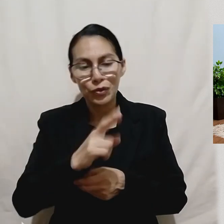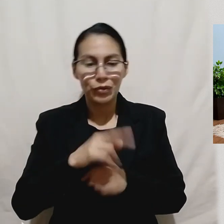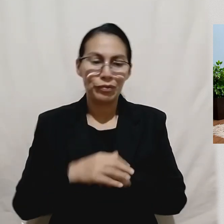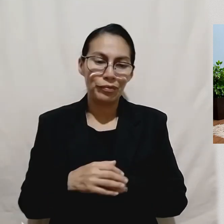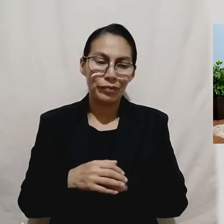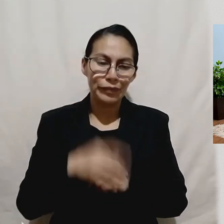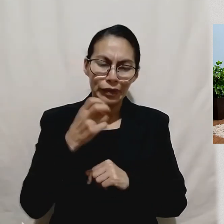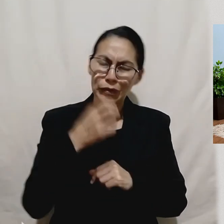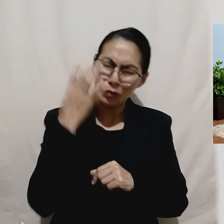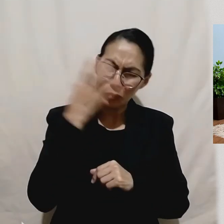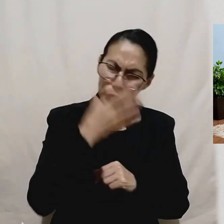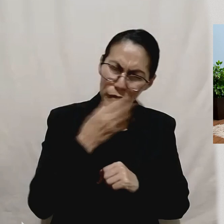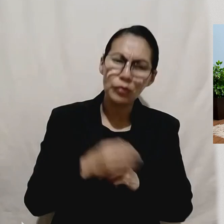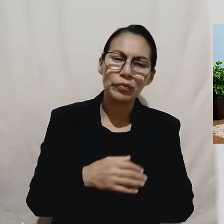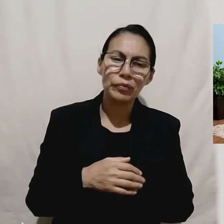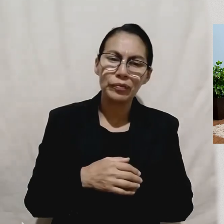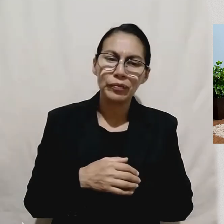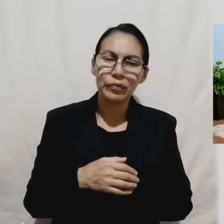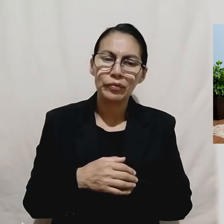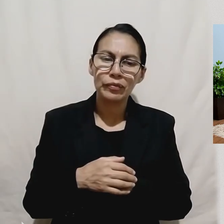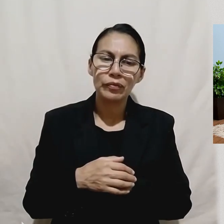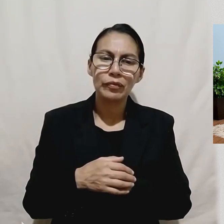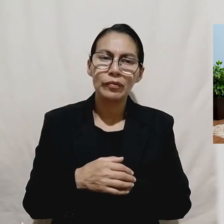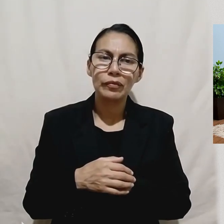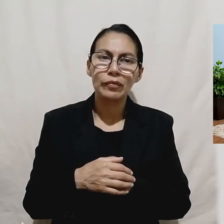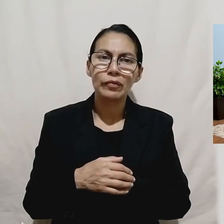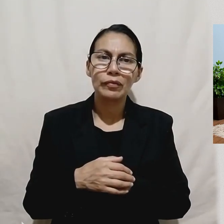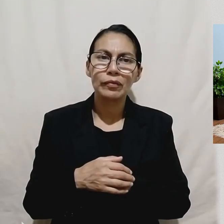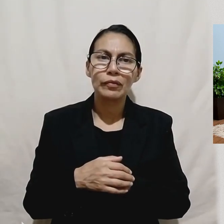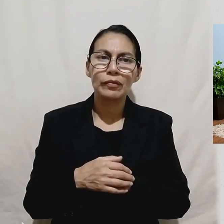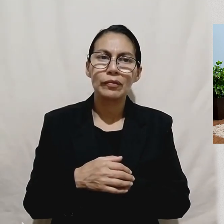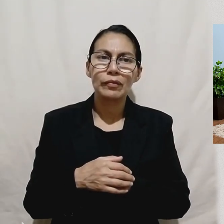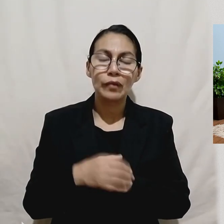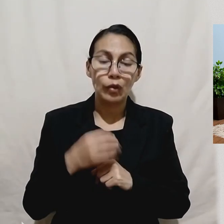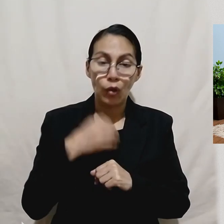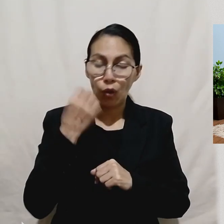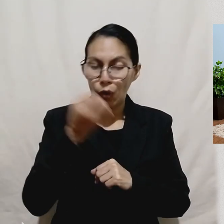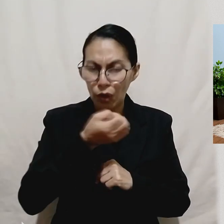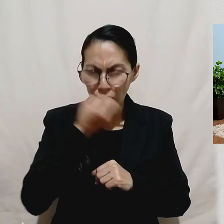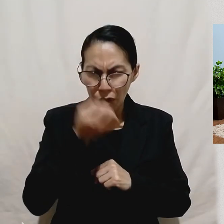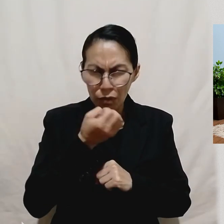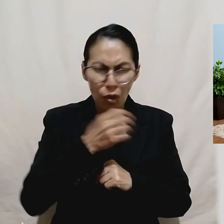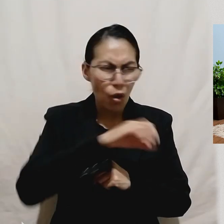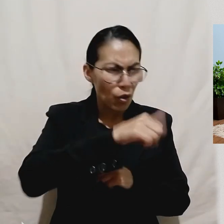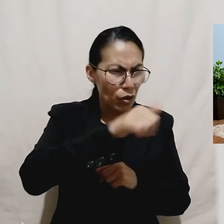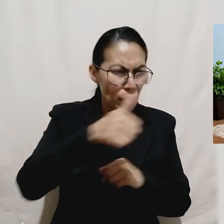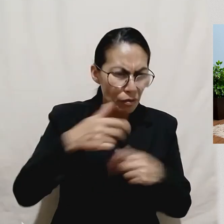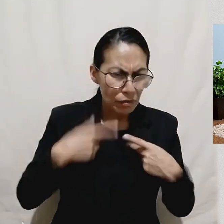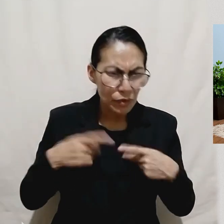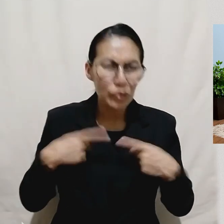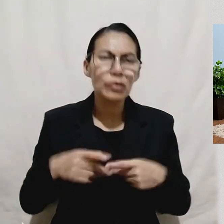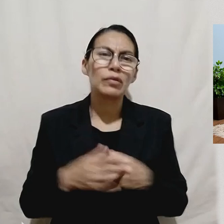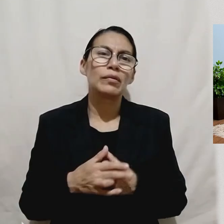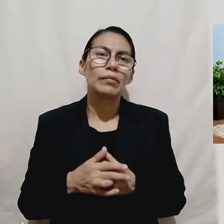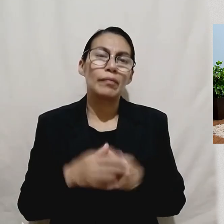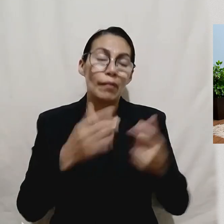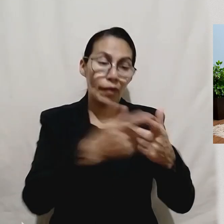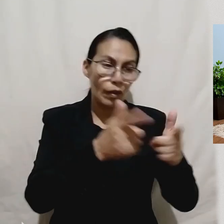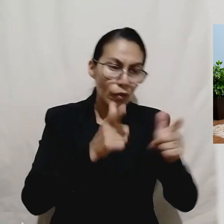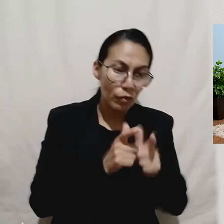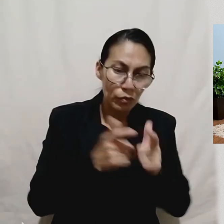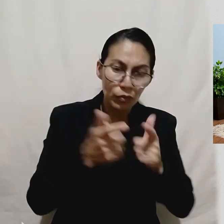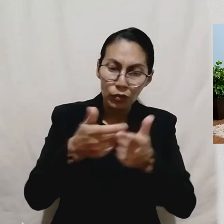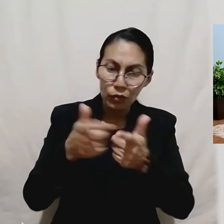este es algo muy padre porque es aplicamos la oración intercesora donde entre un grupo